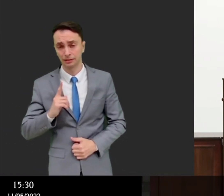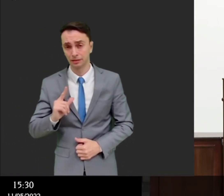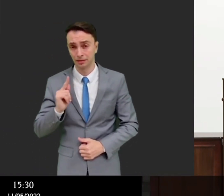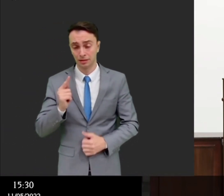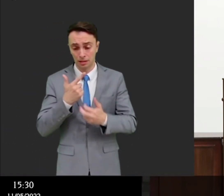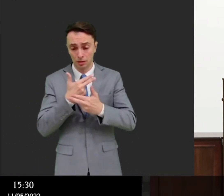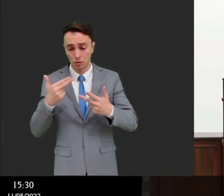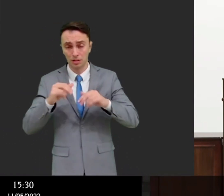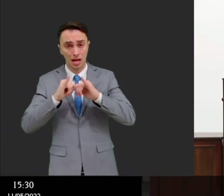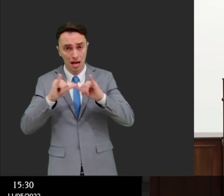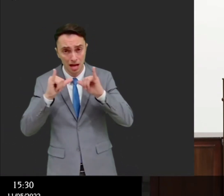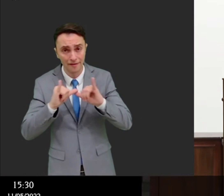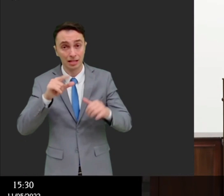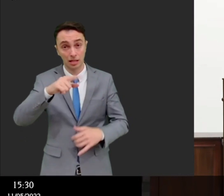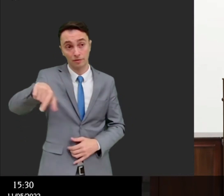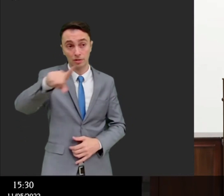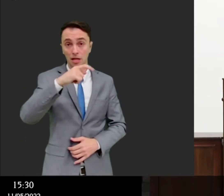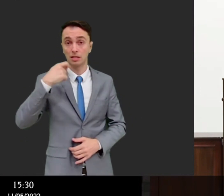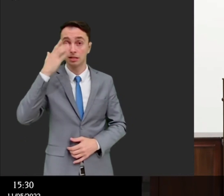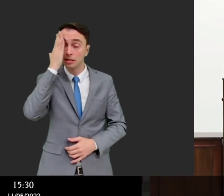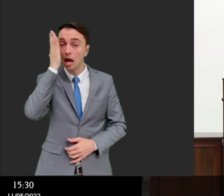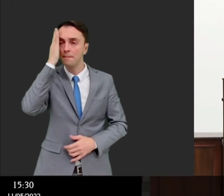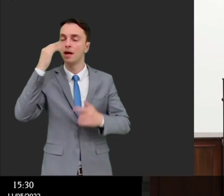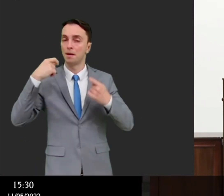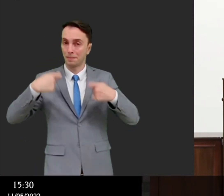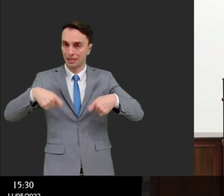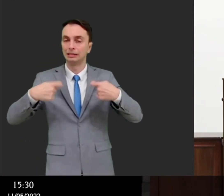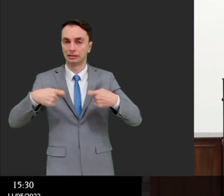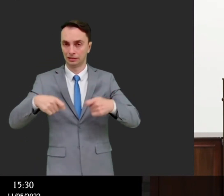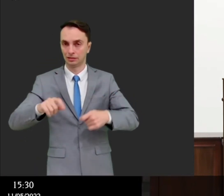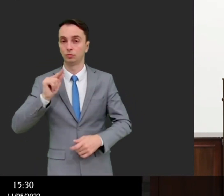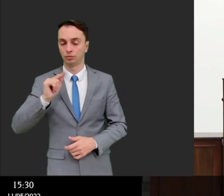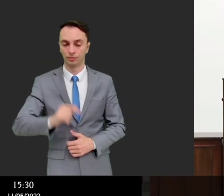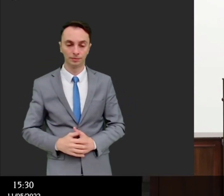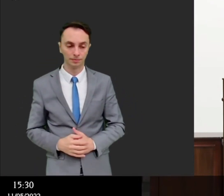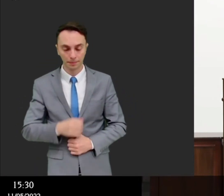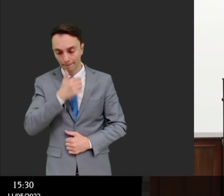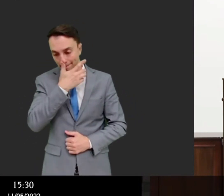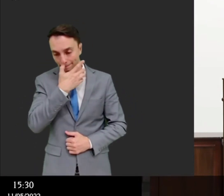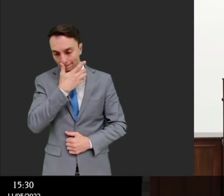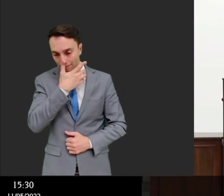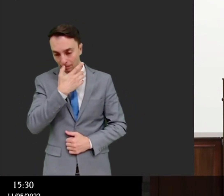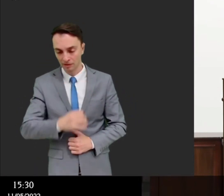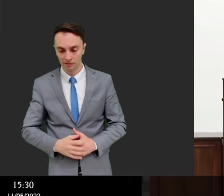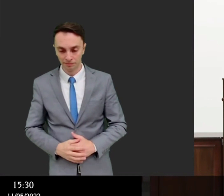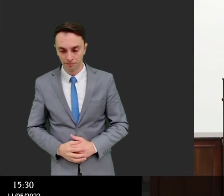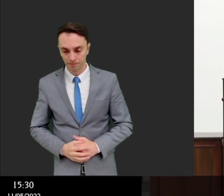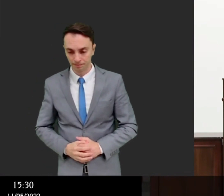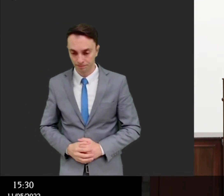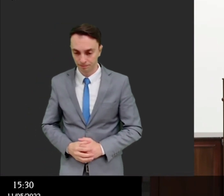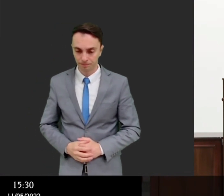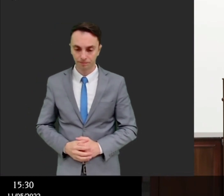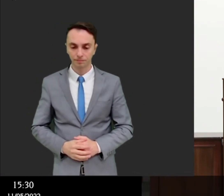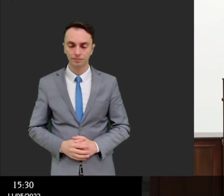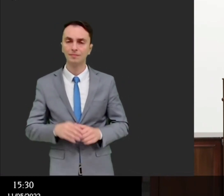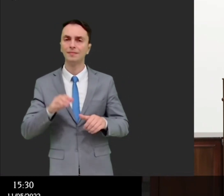ter conhecimento. Nós temos encontrado alguma dificuldade em